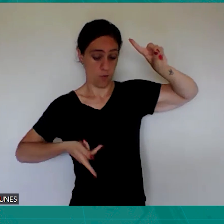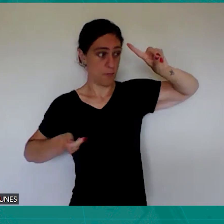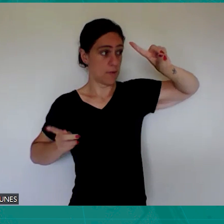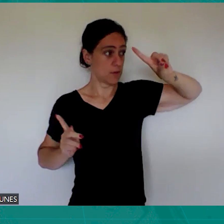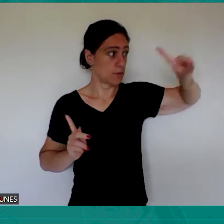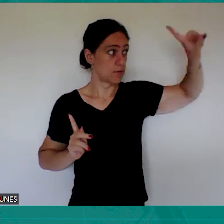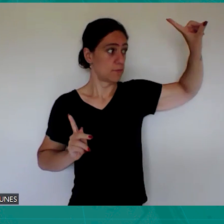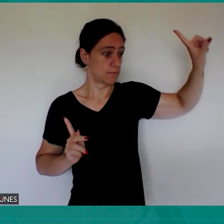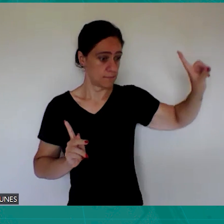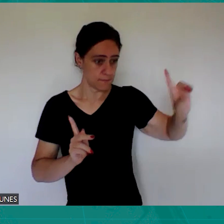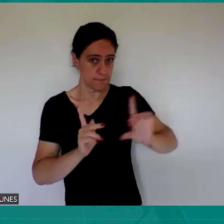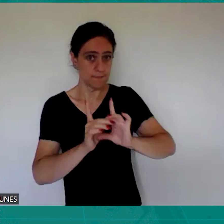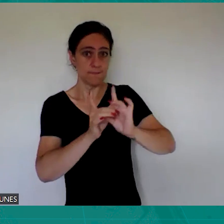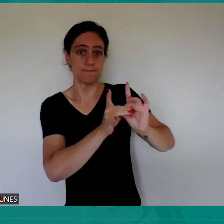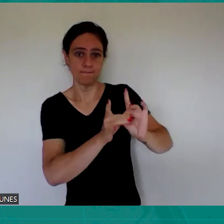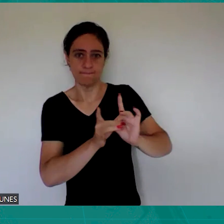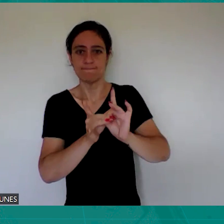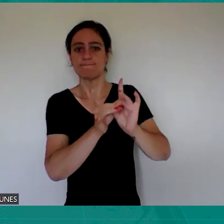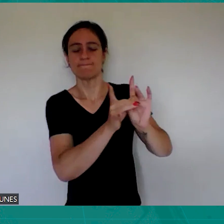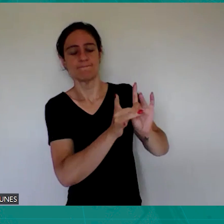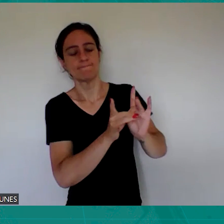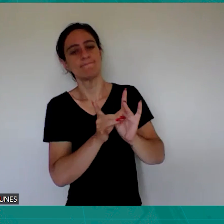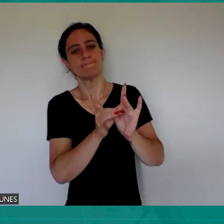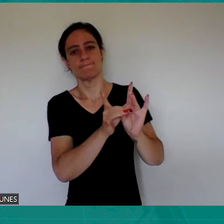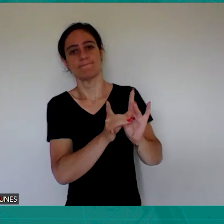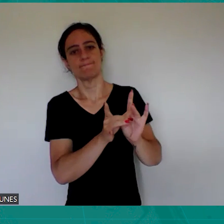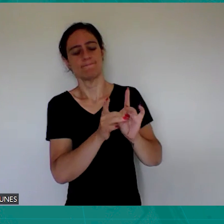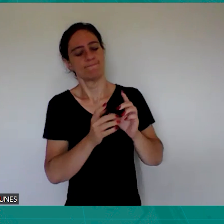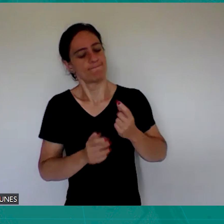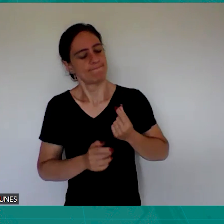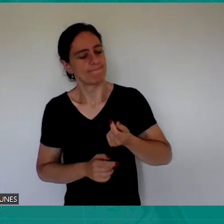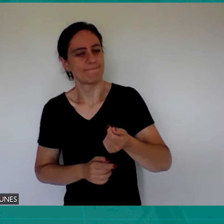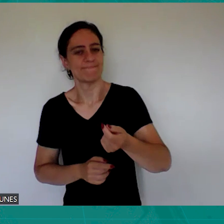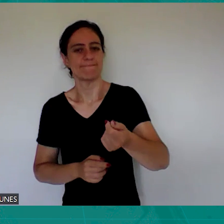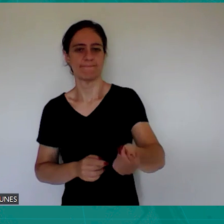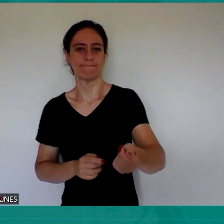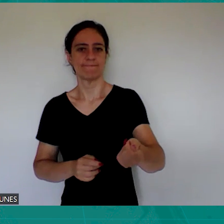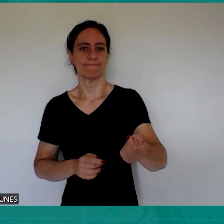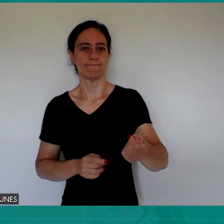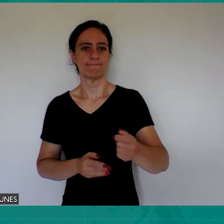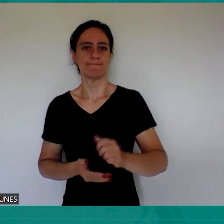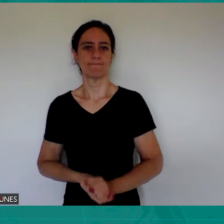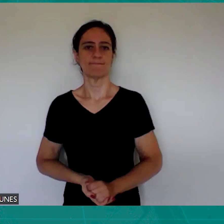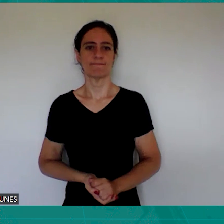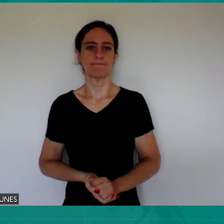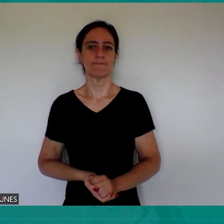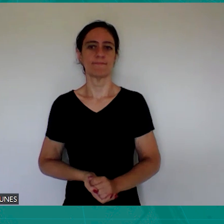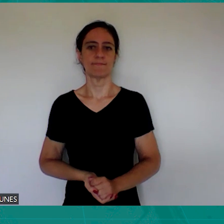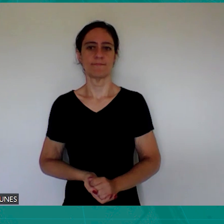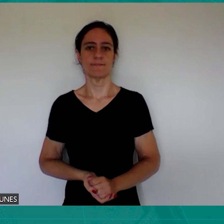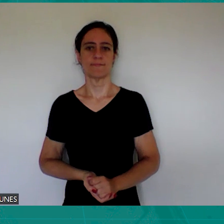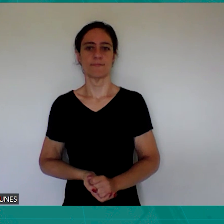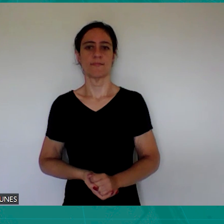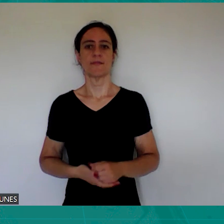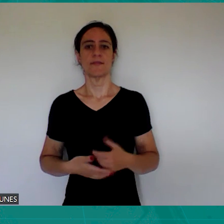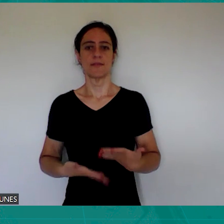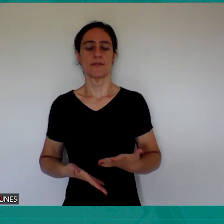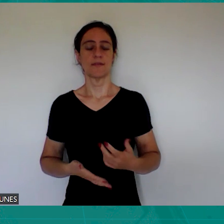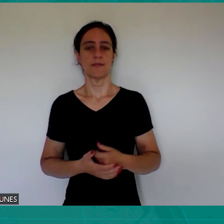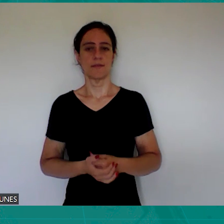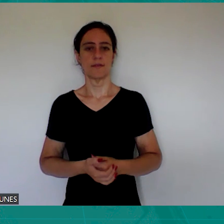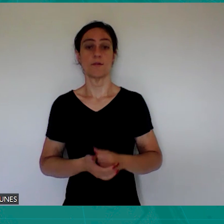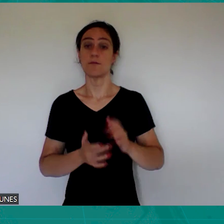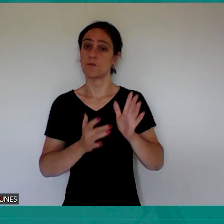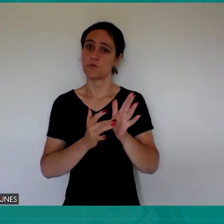habitará com os homens por toda a eternidade. Irmãos, é isso que Ele está fazendo, e Jesus